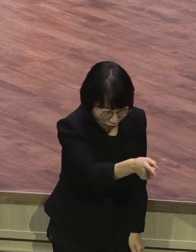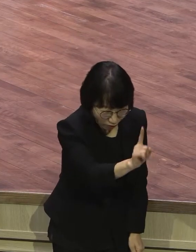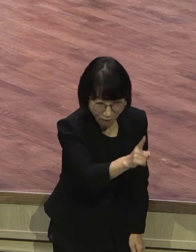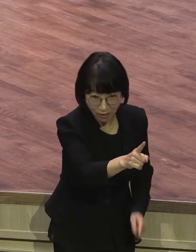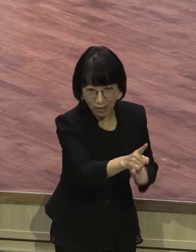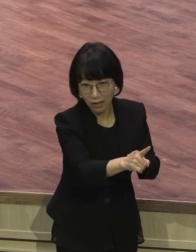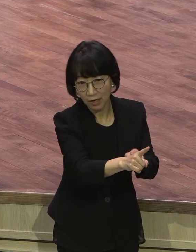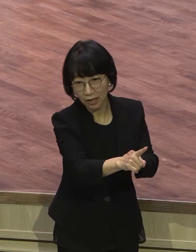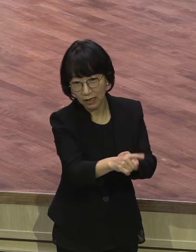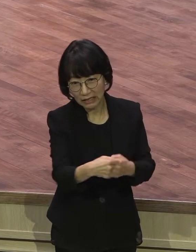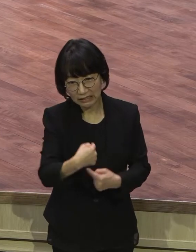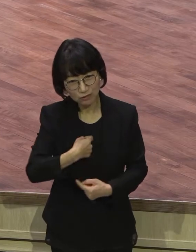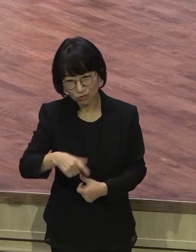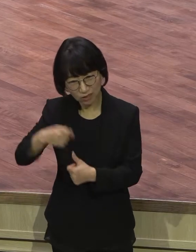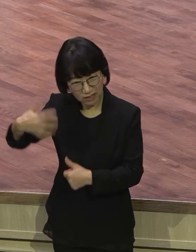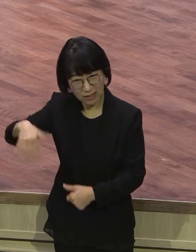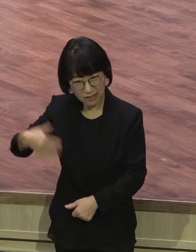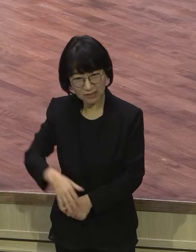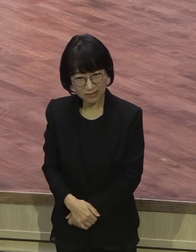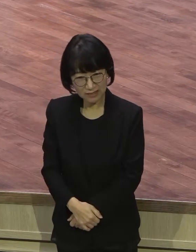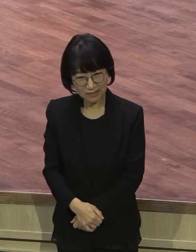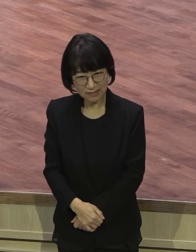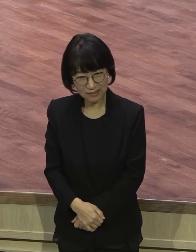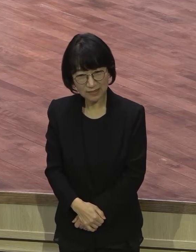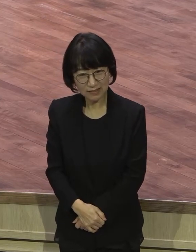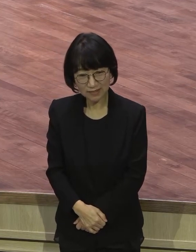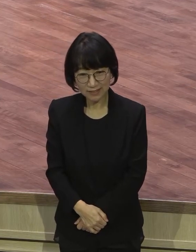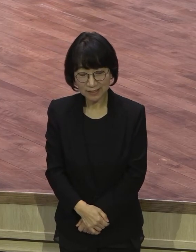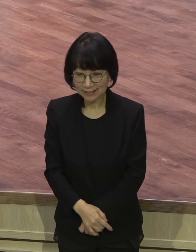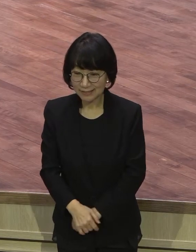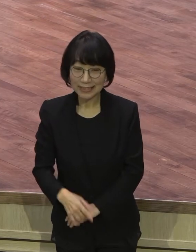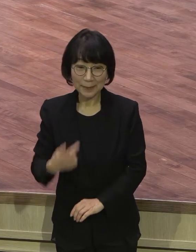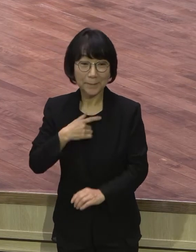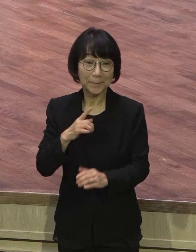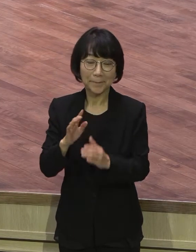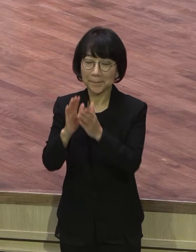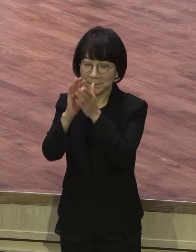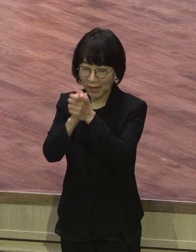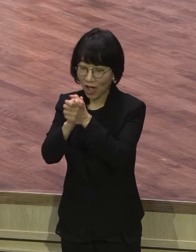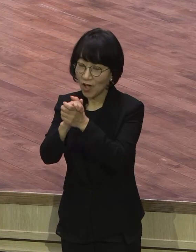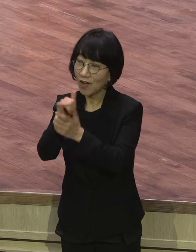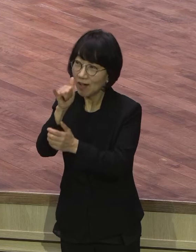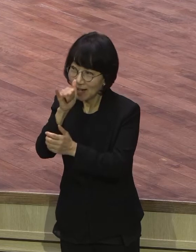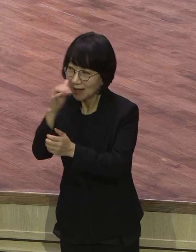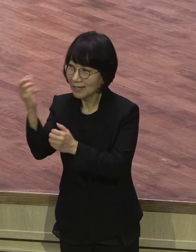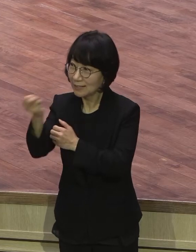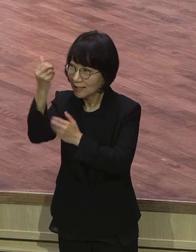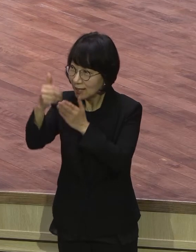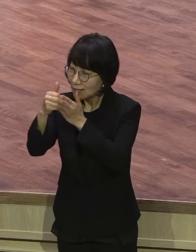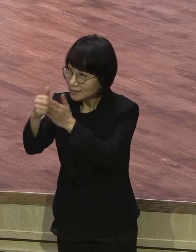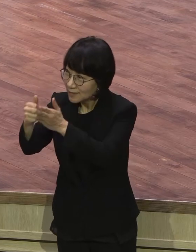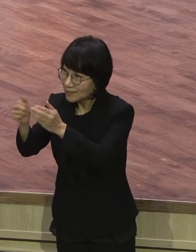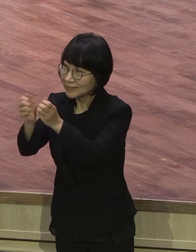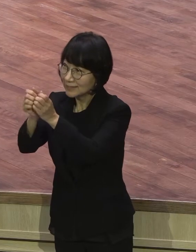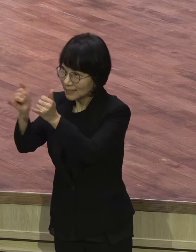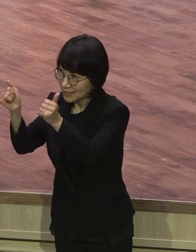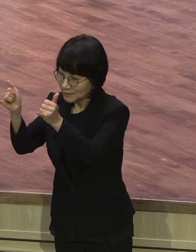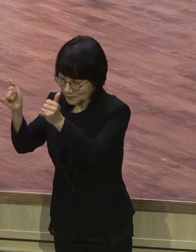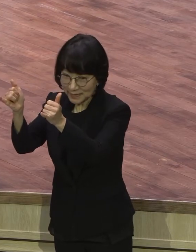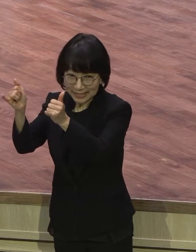그 사람 구원 못 받은 사람인지도 몰라요. 저는 그렇게 봅니다. 아니 기도하는 사람이, 성령의 사람이 어떻게 그리스도